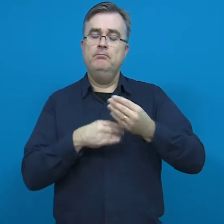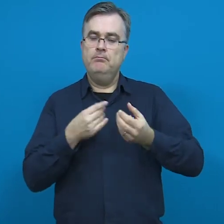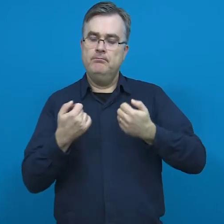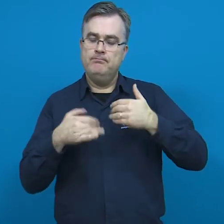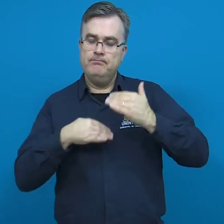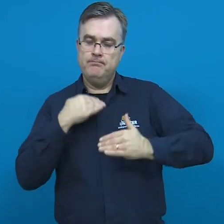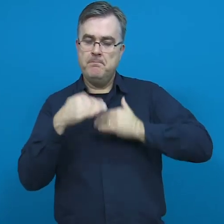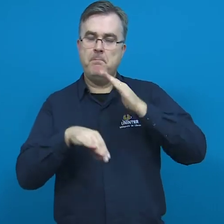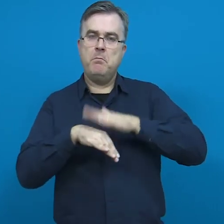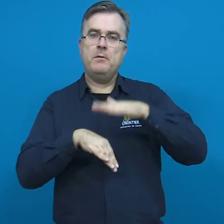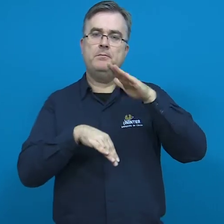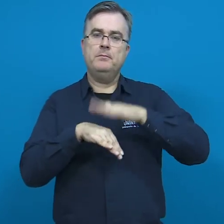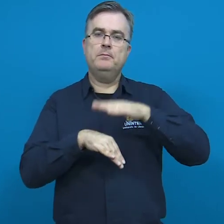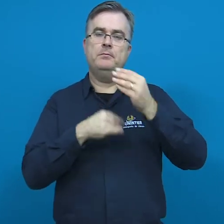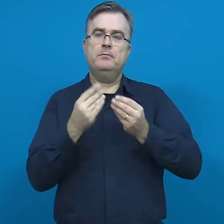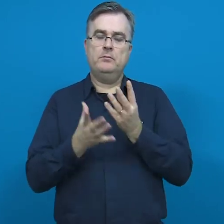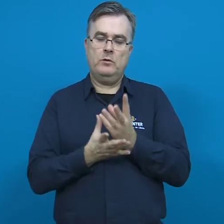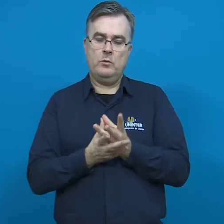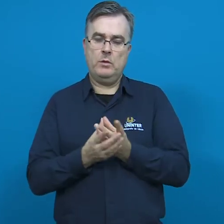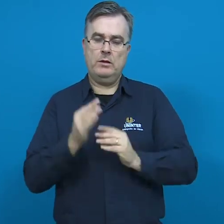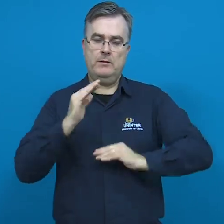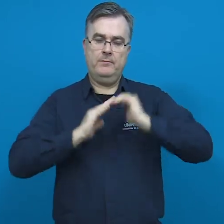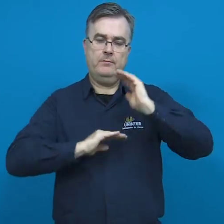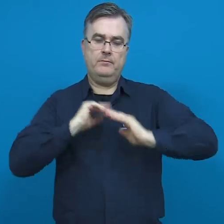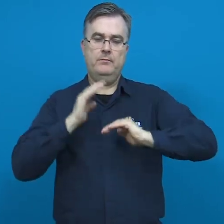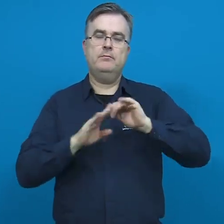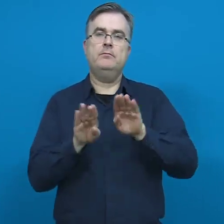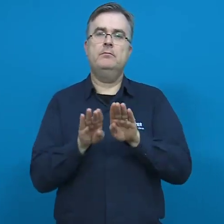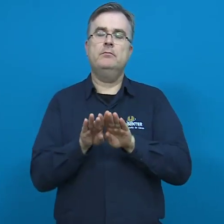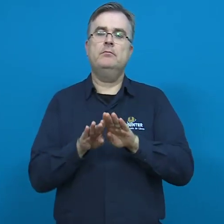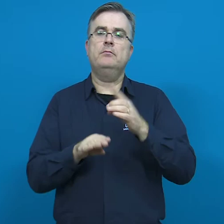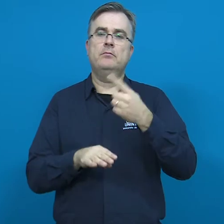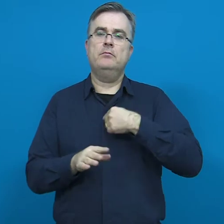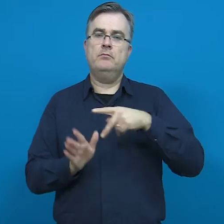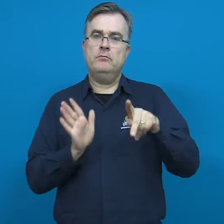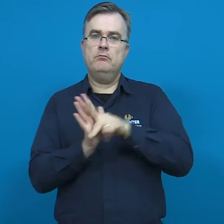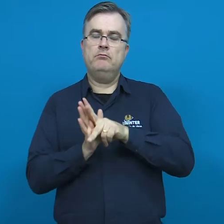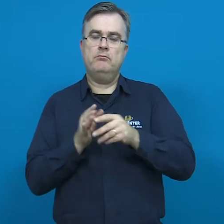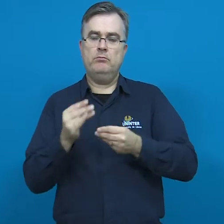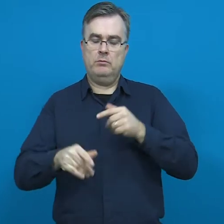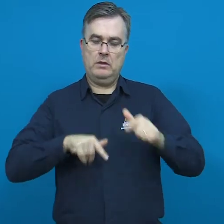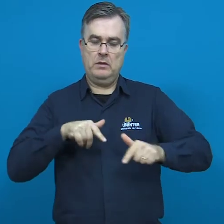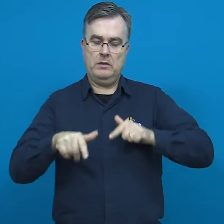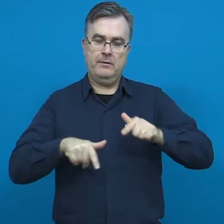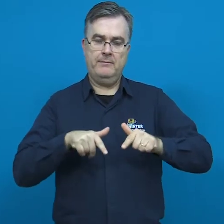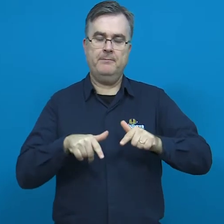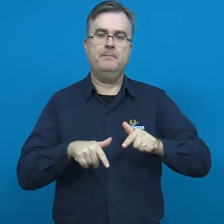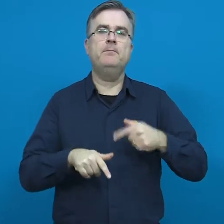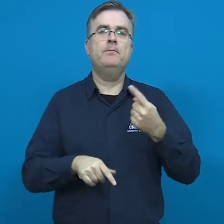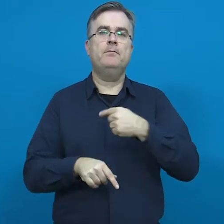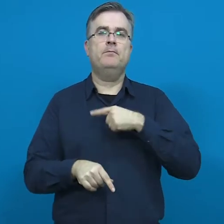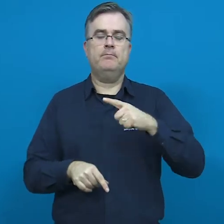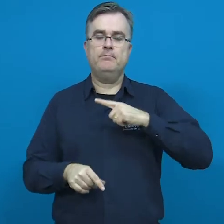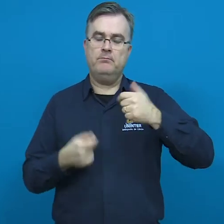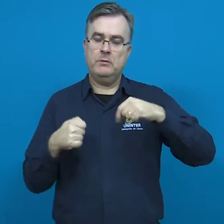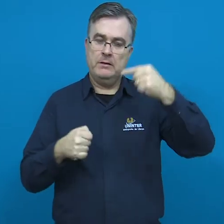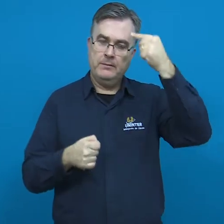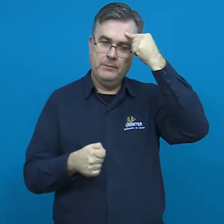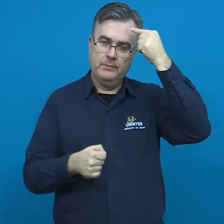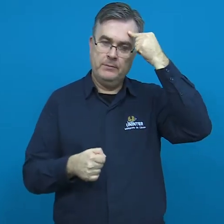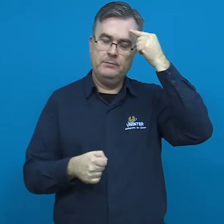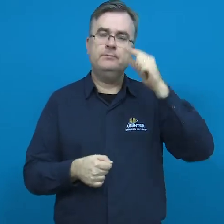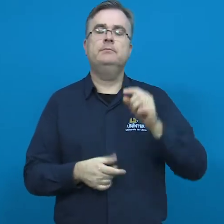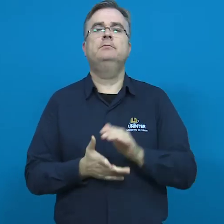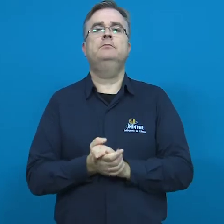cobra de nós, né, mais e mais qualificação, e também as próprias condições de trabalho, né, que nós temos